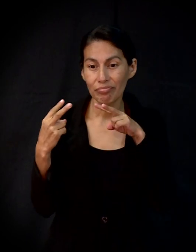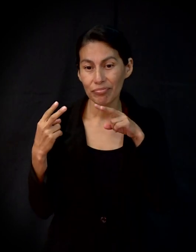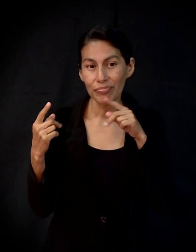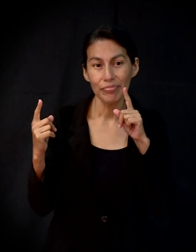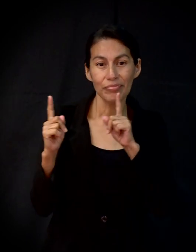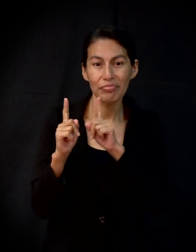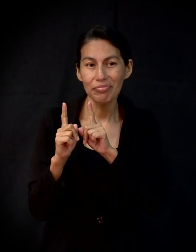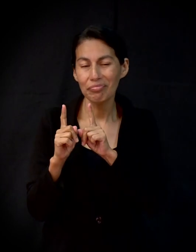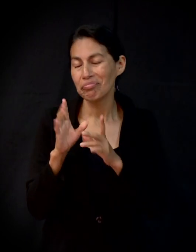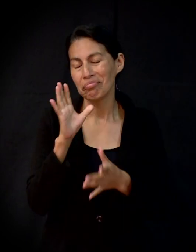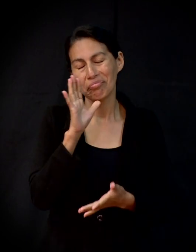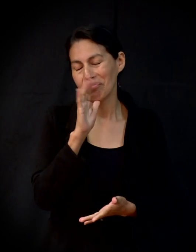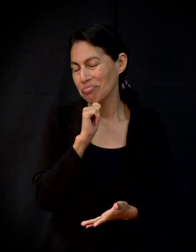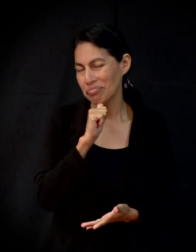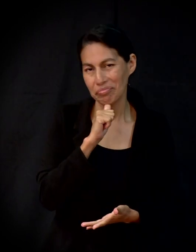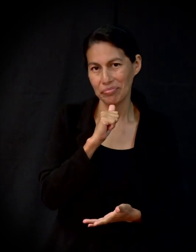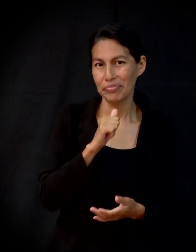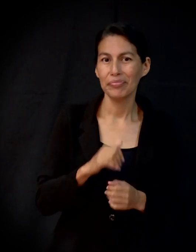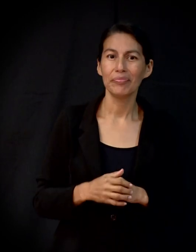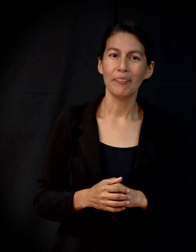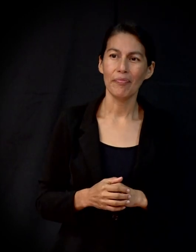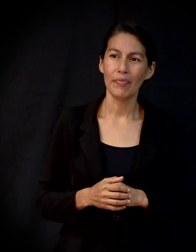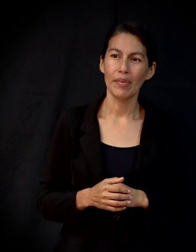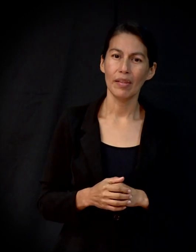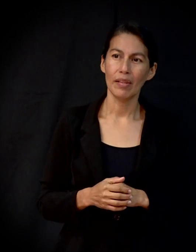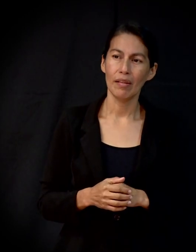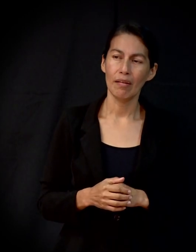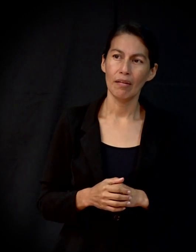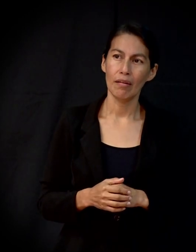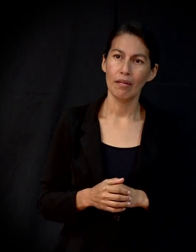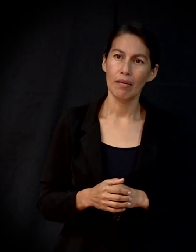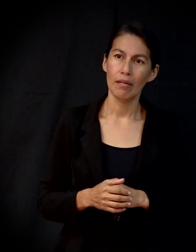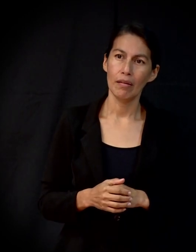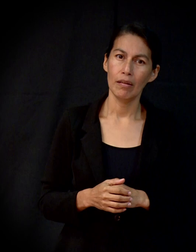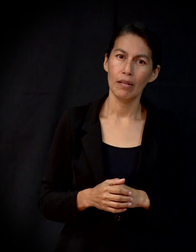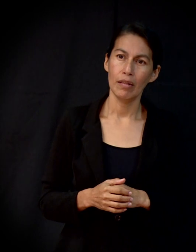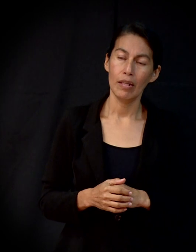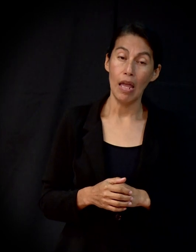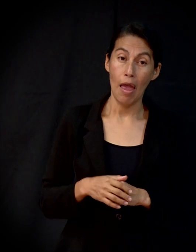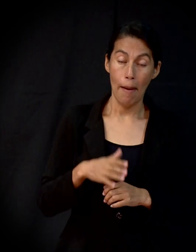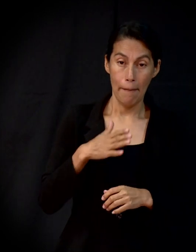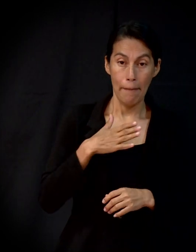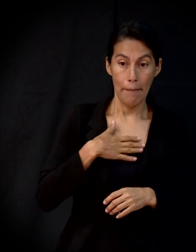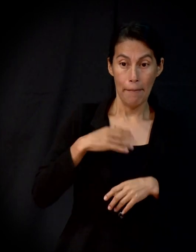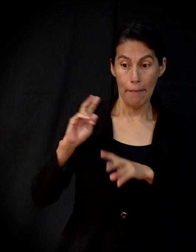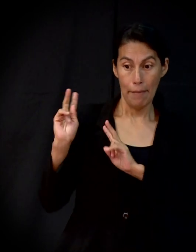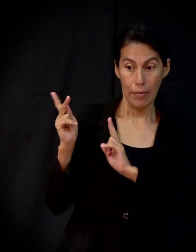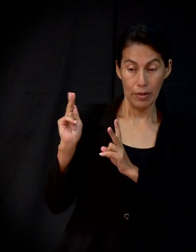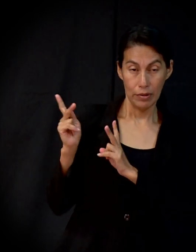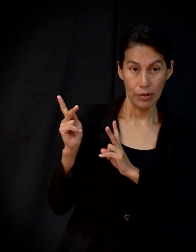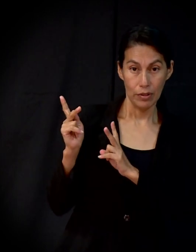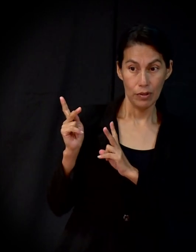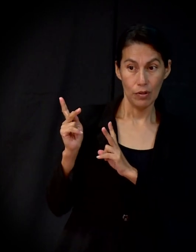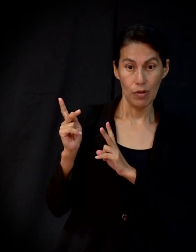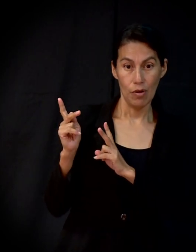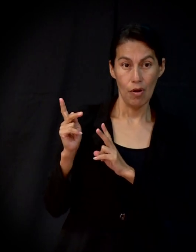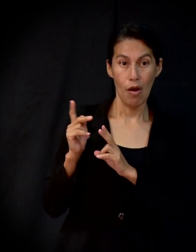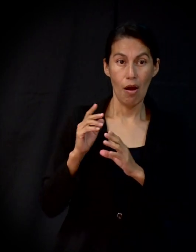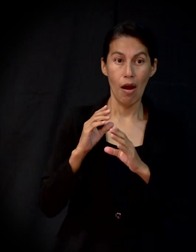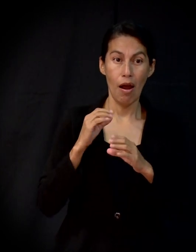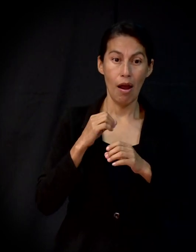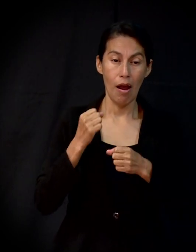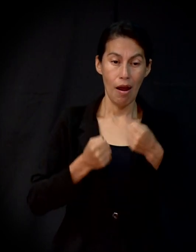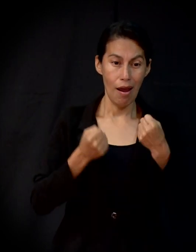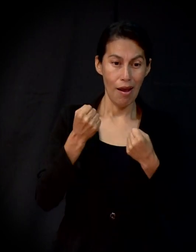veía. Y además, en mi persona tenía una camiseta